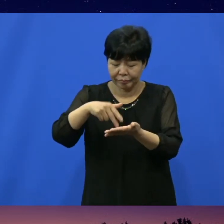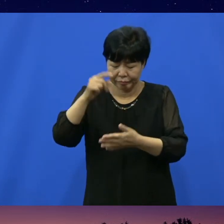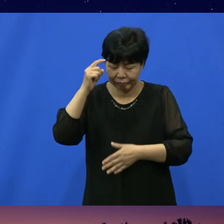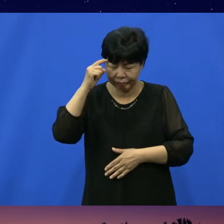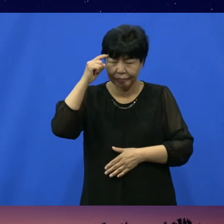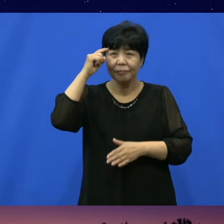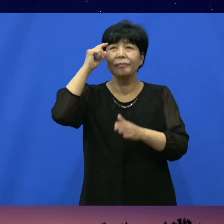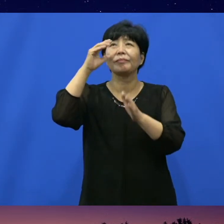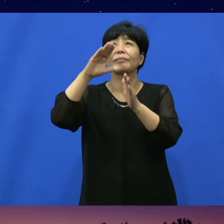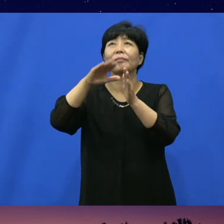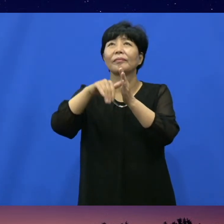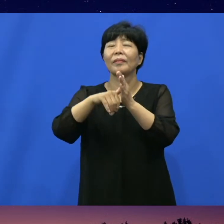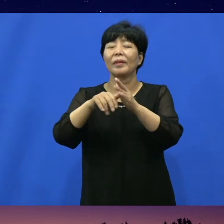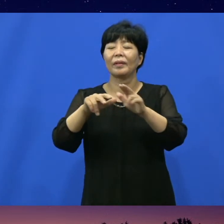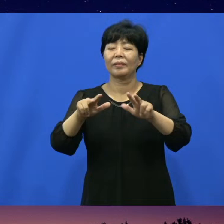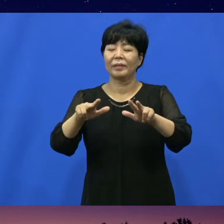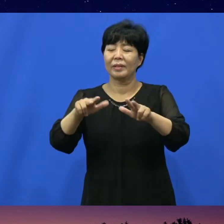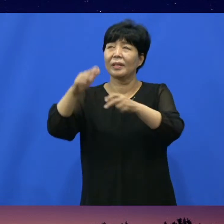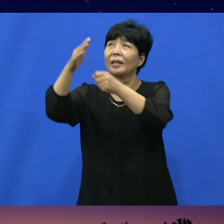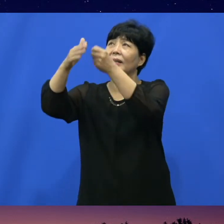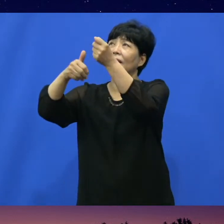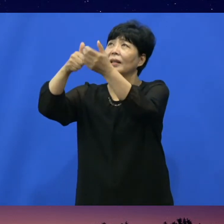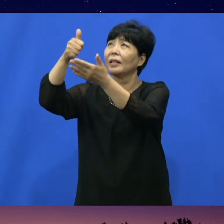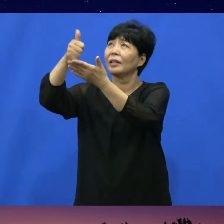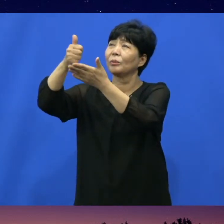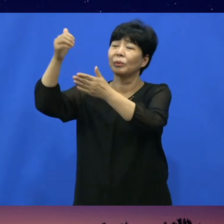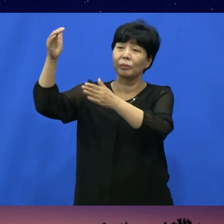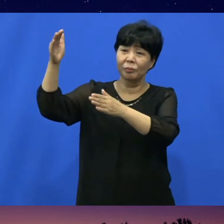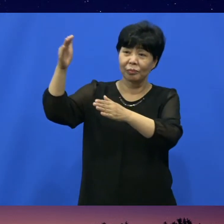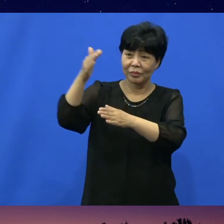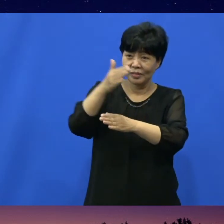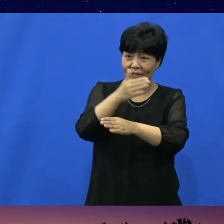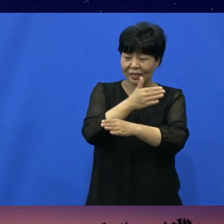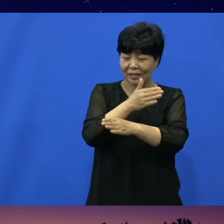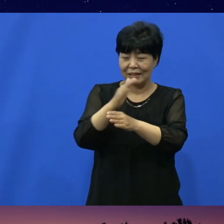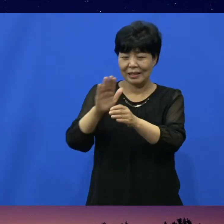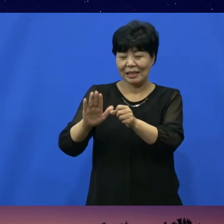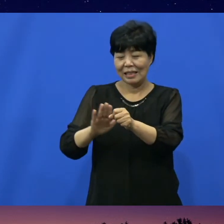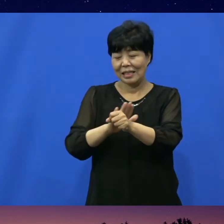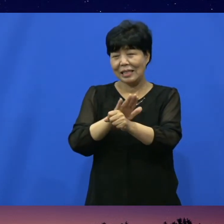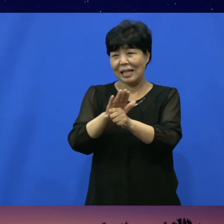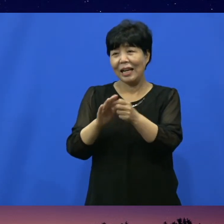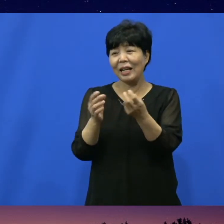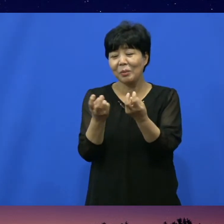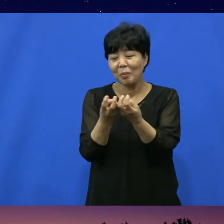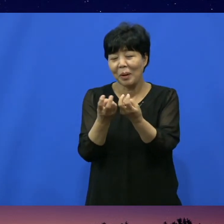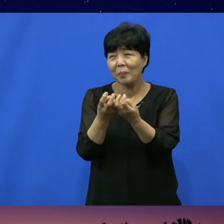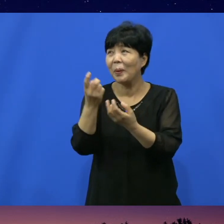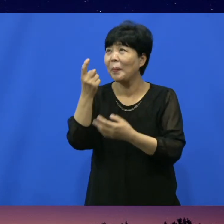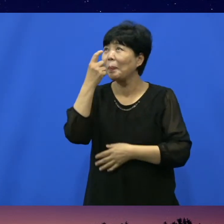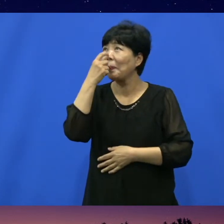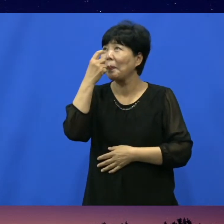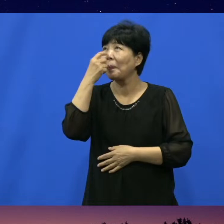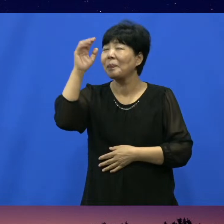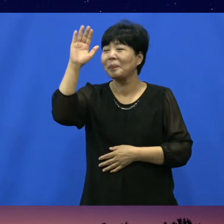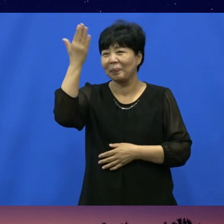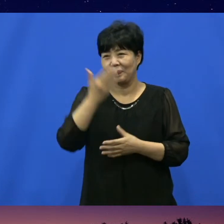우리는 이제 그 하나님으로부터 사랑하는 법을 배우게 되는 거예요.